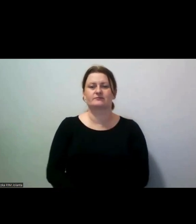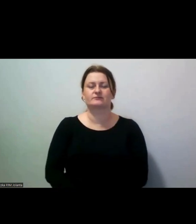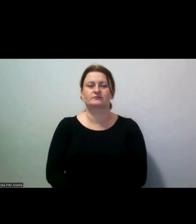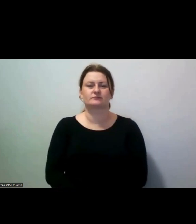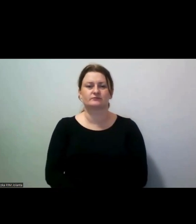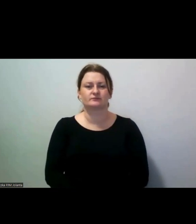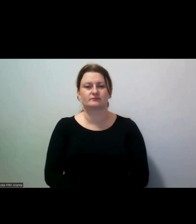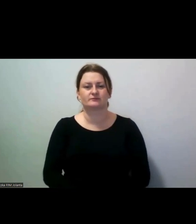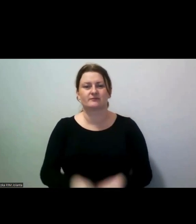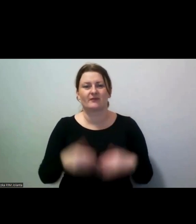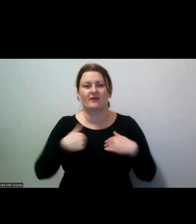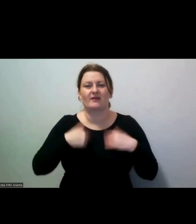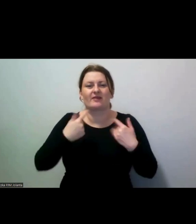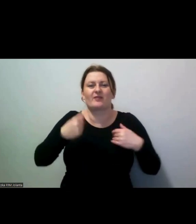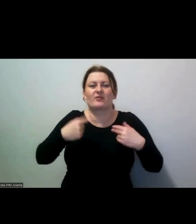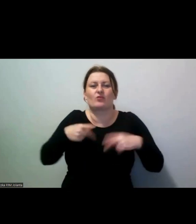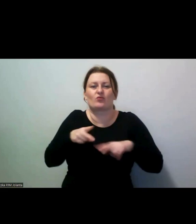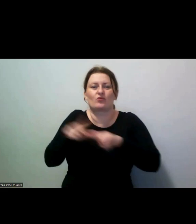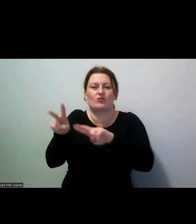bo nie brałam w niej udziału.